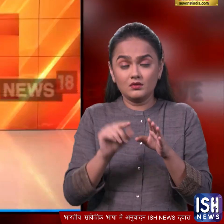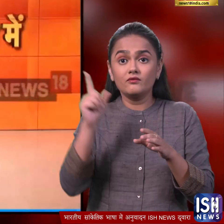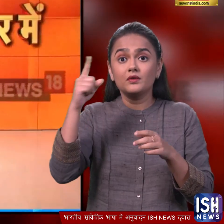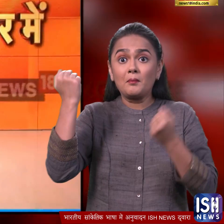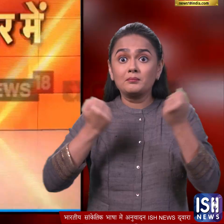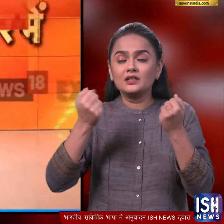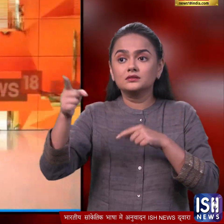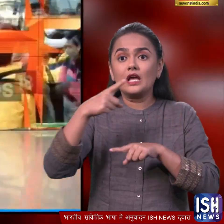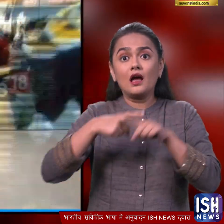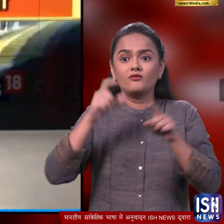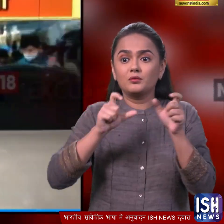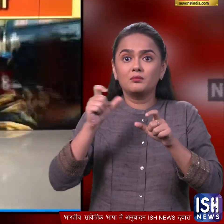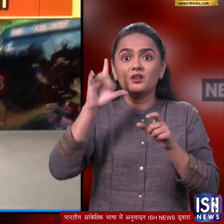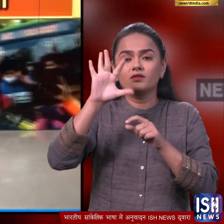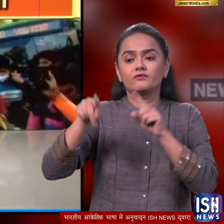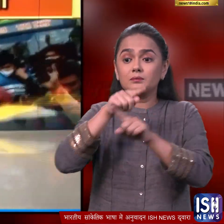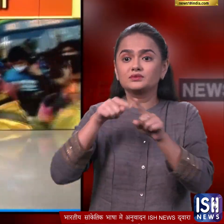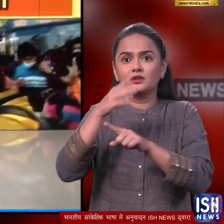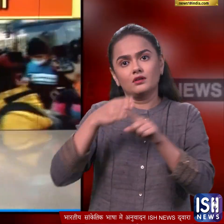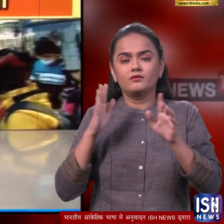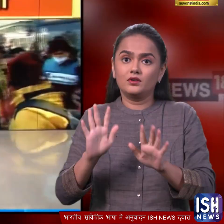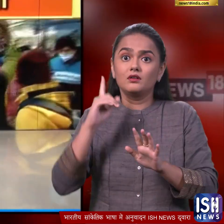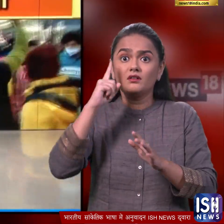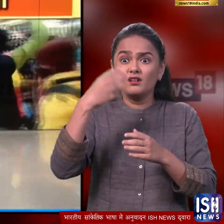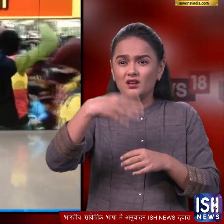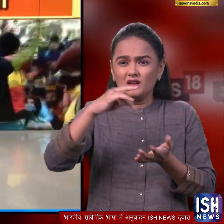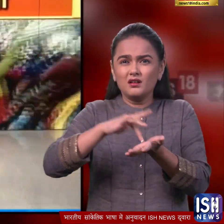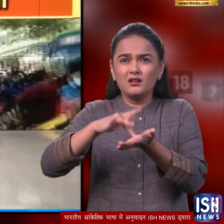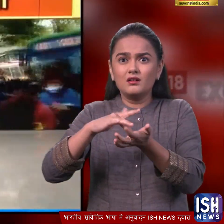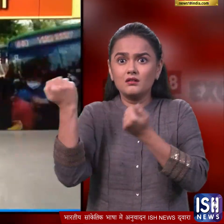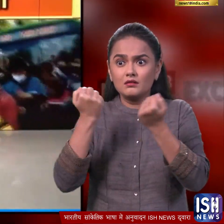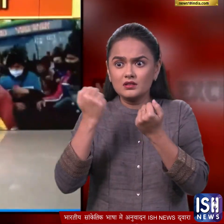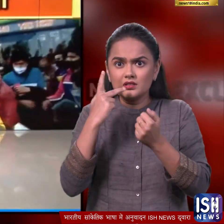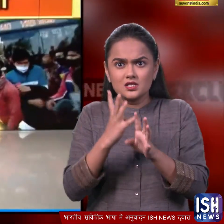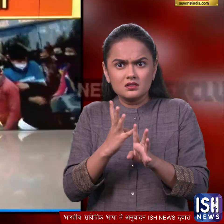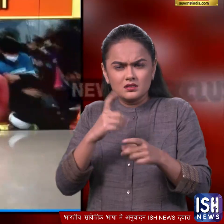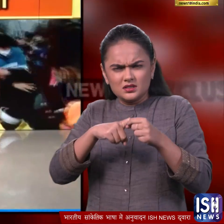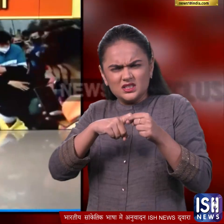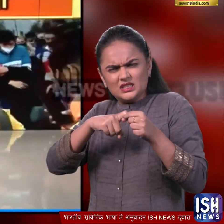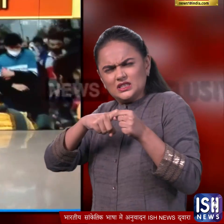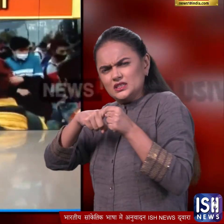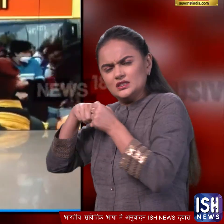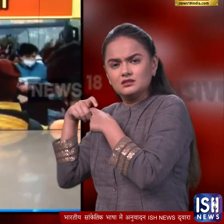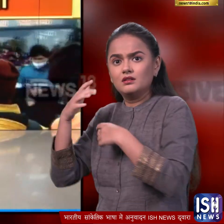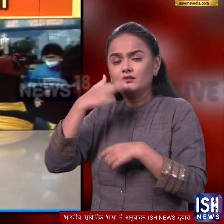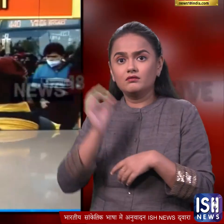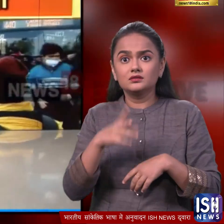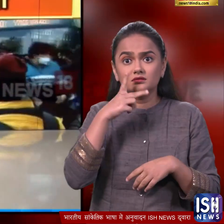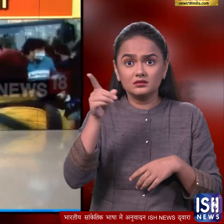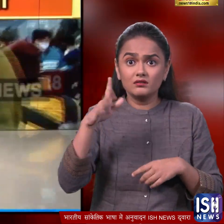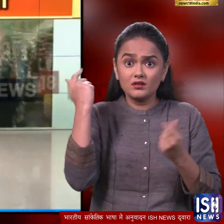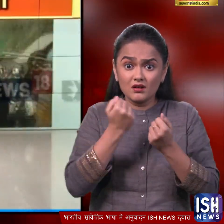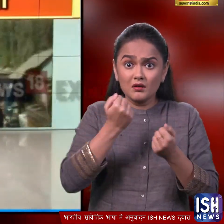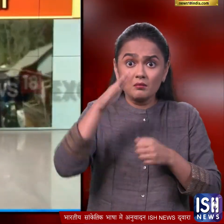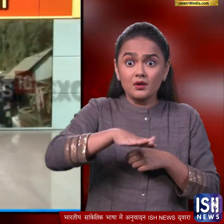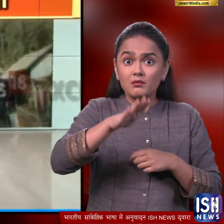को आधी क्षमता के साथ चलाने का हुक्म हुआ तो इसका असर जगह जगह बस स्टैंड के बाहर भीड़ के रूप में दिखा। ऐसे में आधी क्षमता के साथ चलने वाली